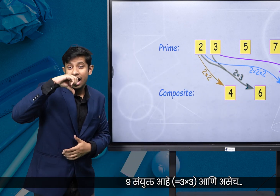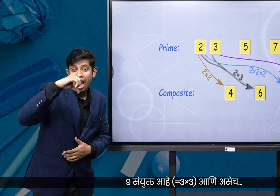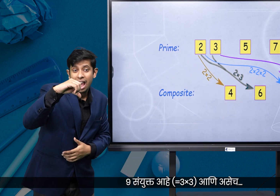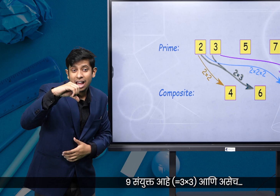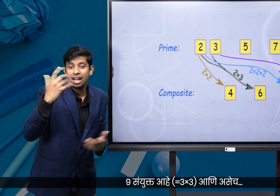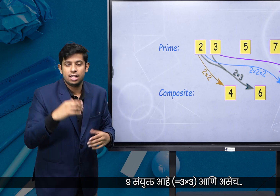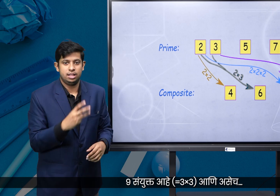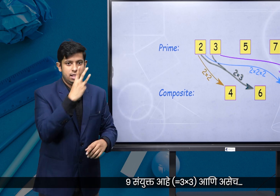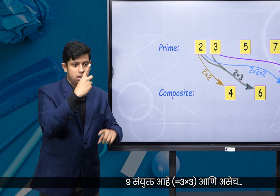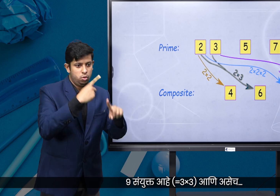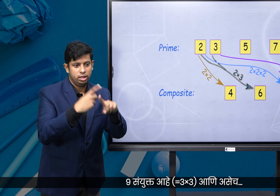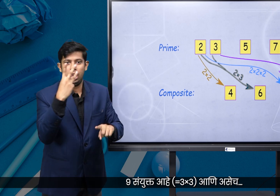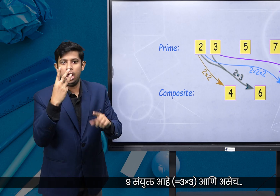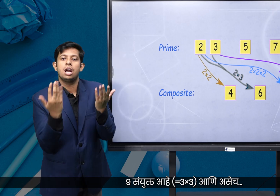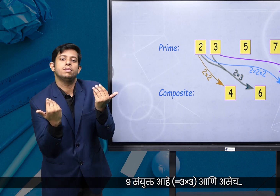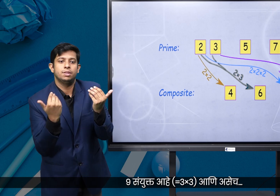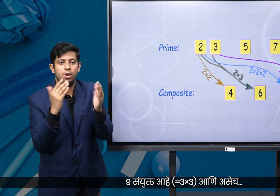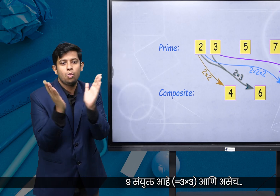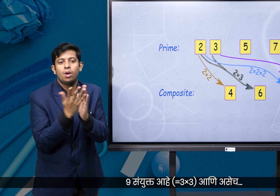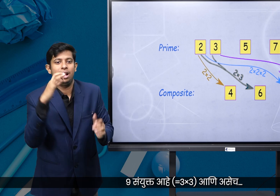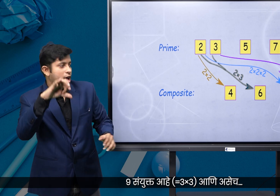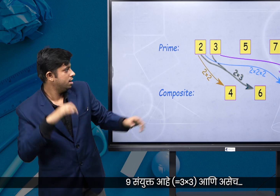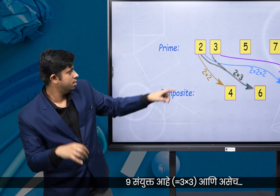नऊ संयुक्त आहे, 3 गुणिले 3 आणि असेच.